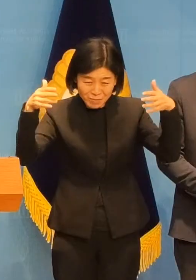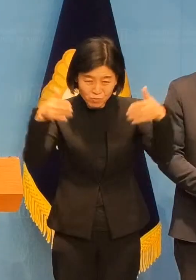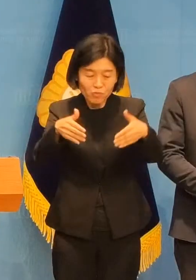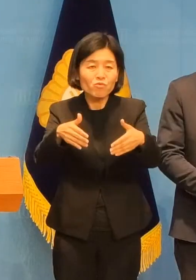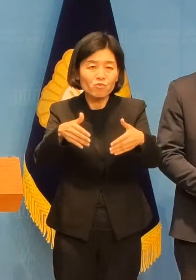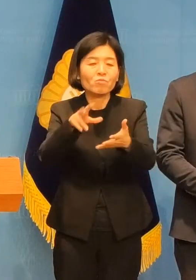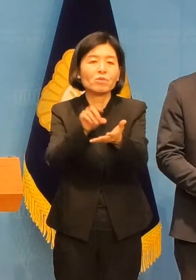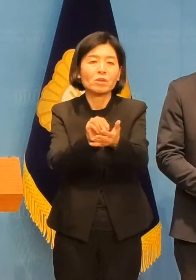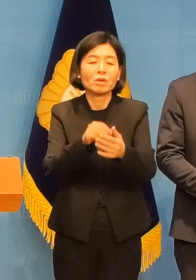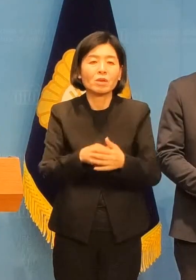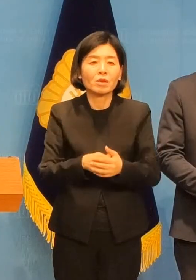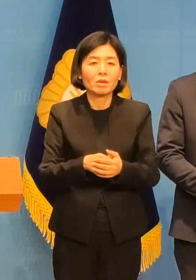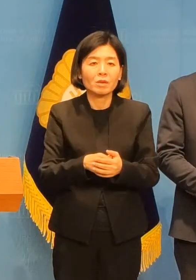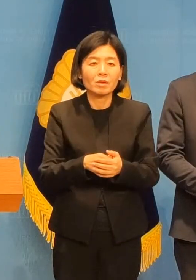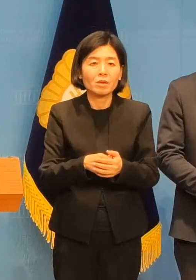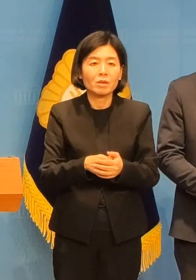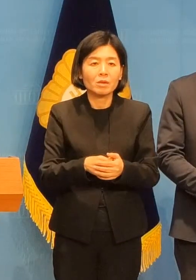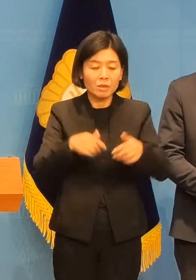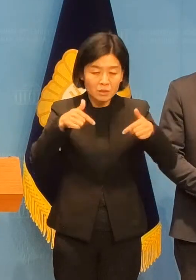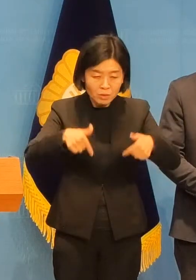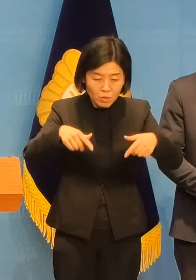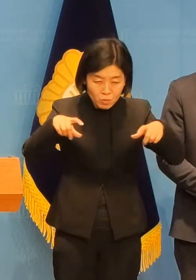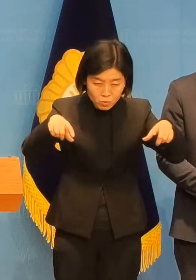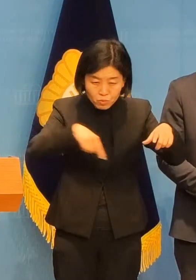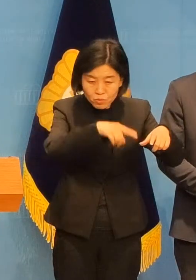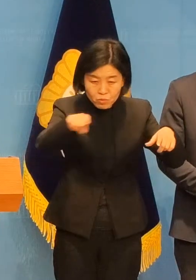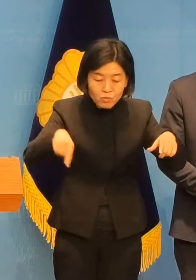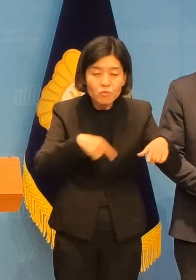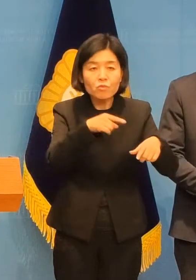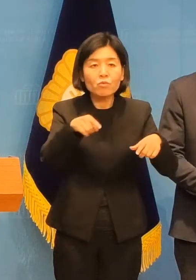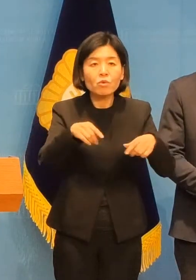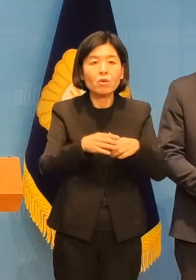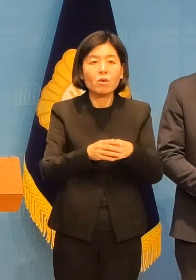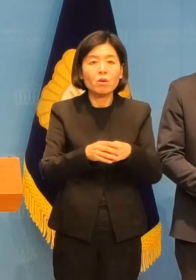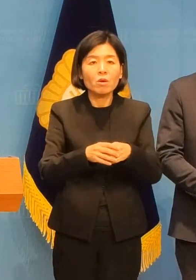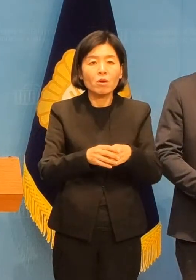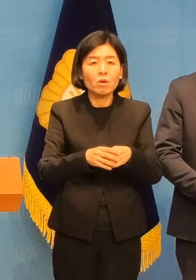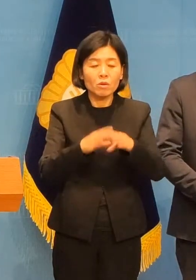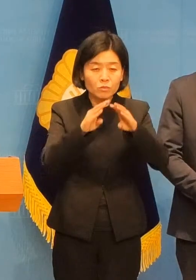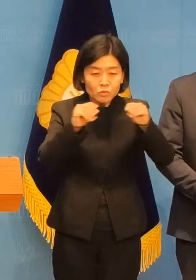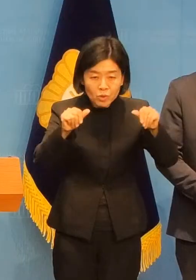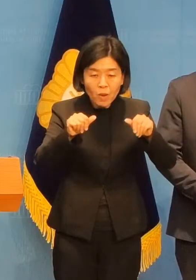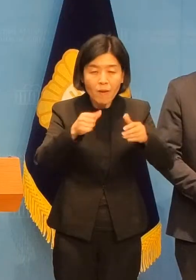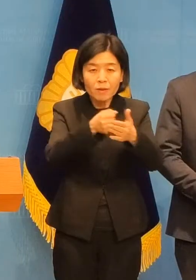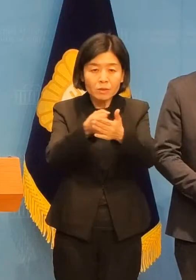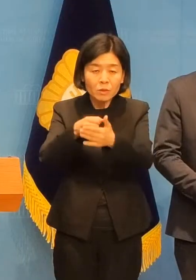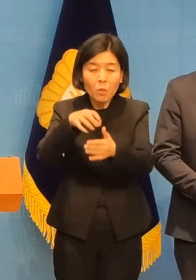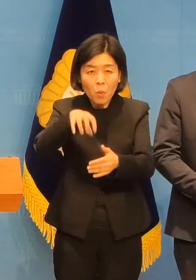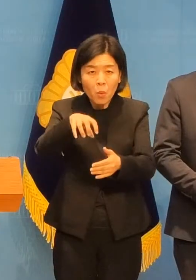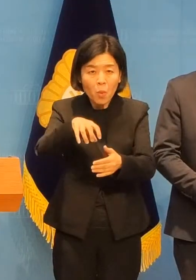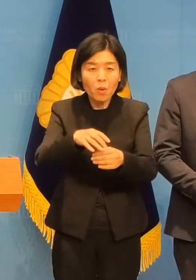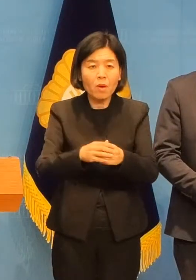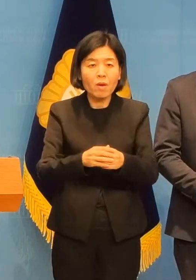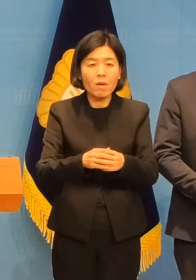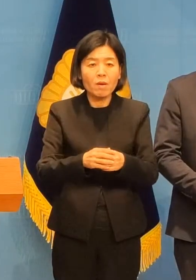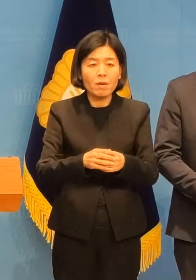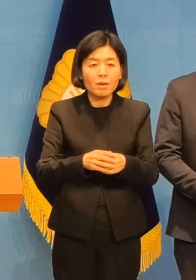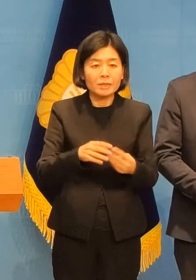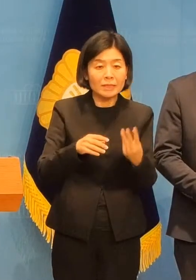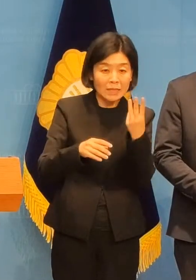있습니다. 심지어 서구는 이토록 편향된 후보지 중 연내 3곳을